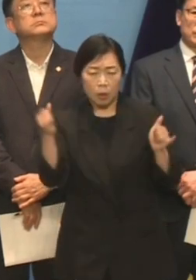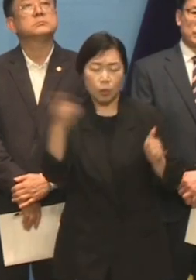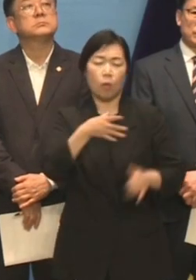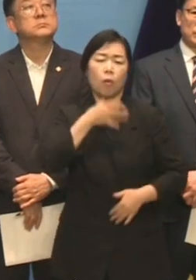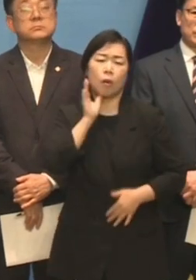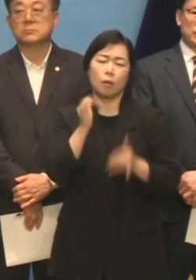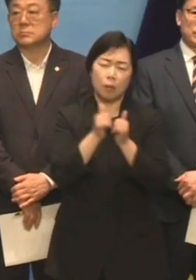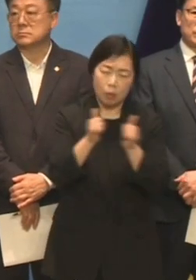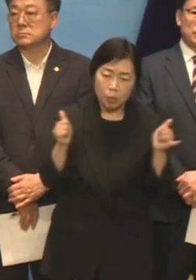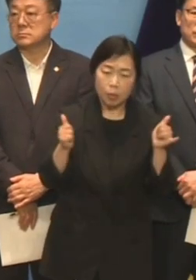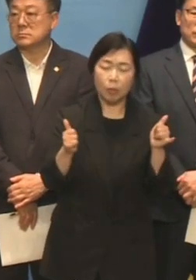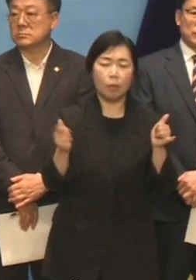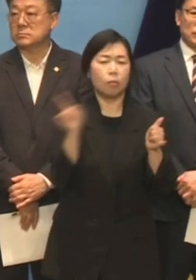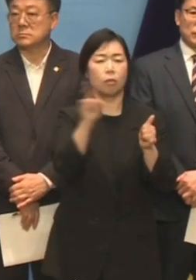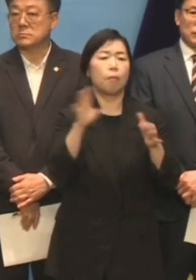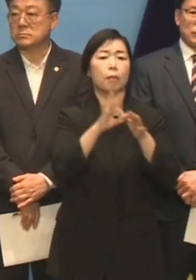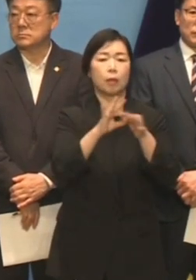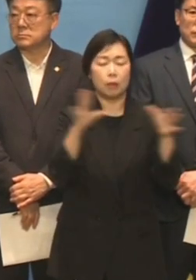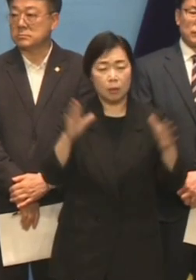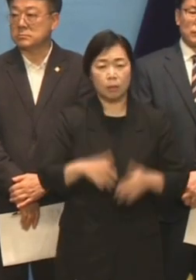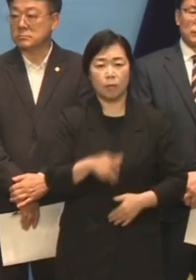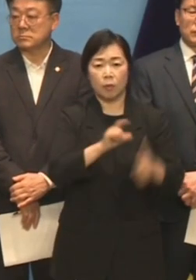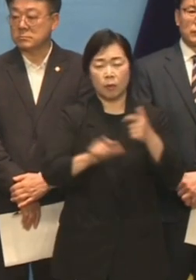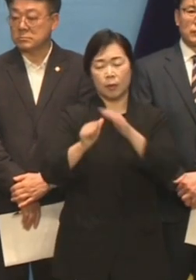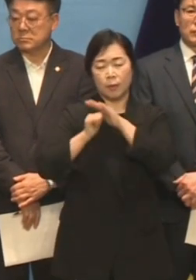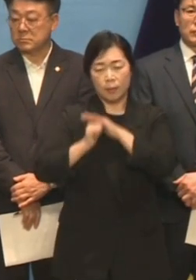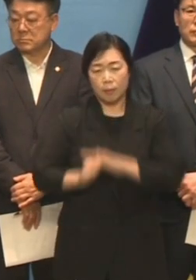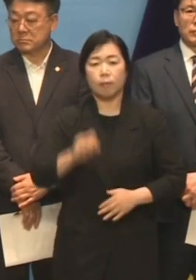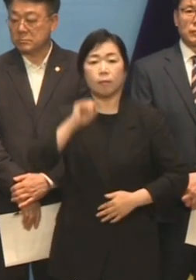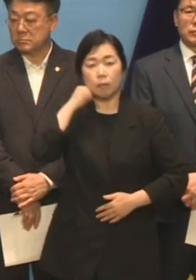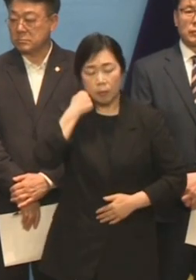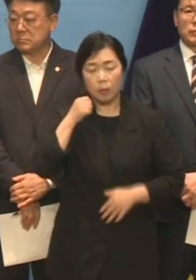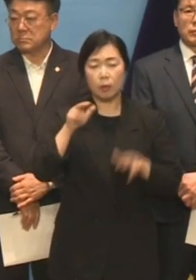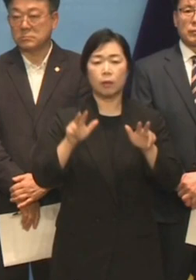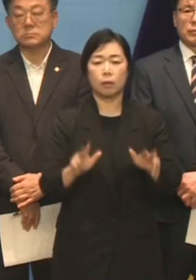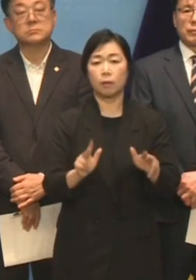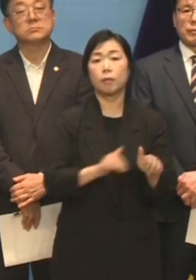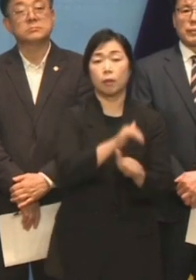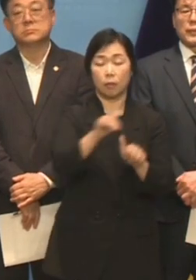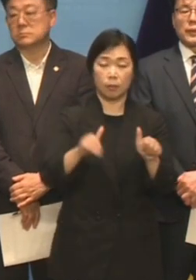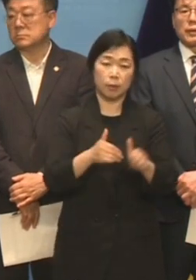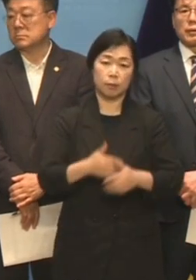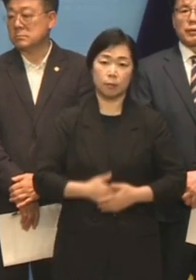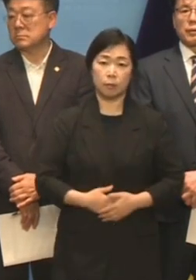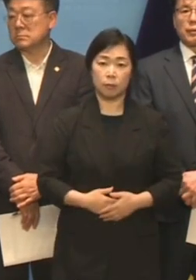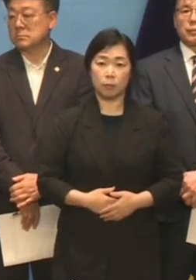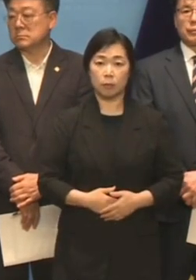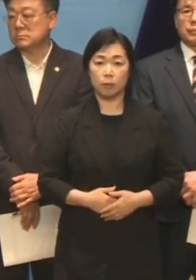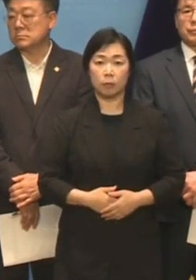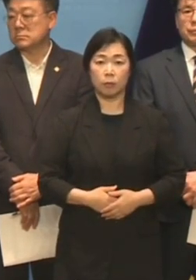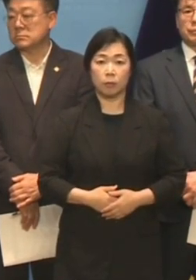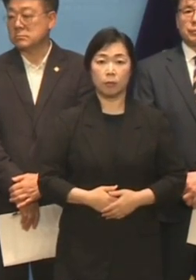많은 사람들이고 더 이상은 버텨낼 재간이 없어요. 정말로.